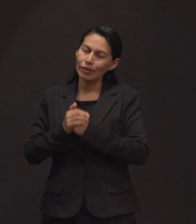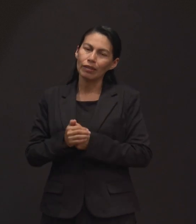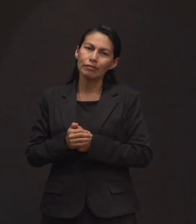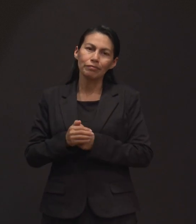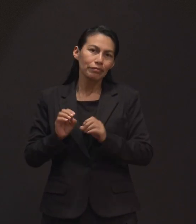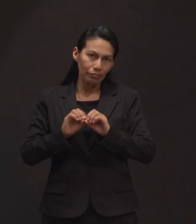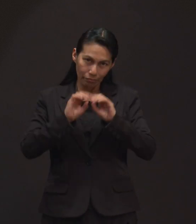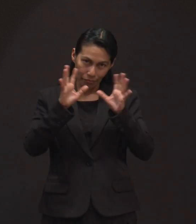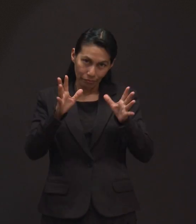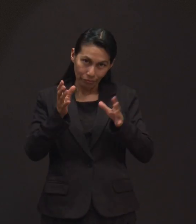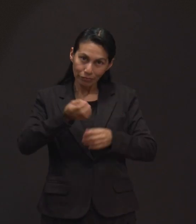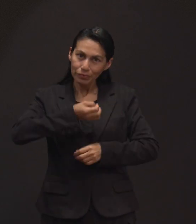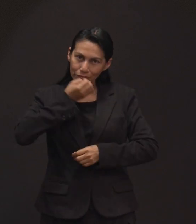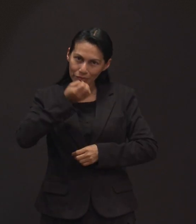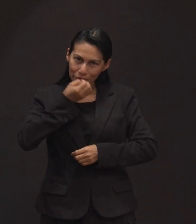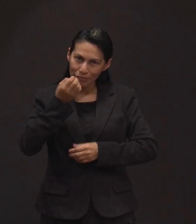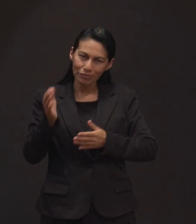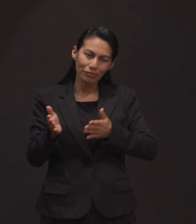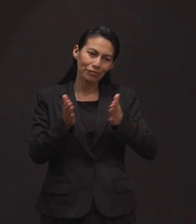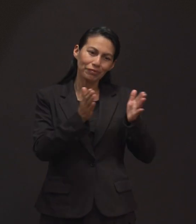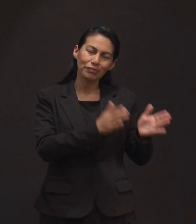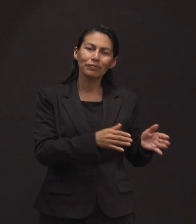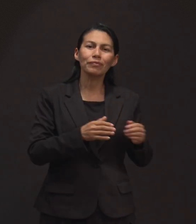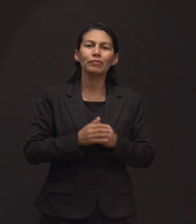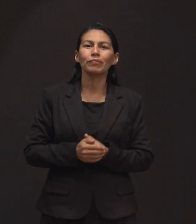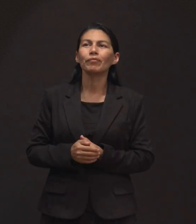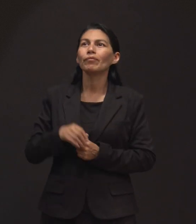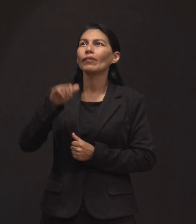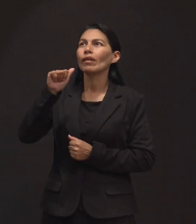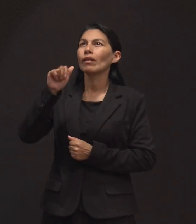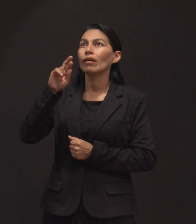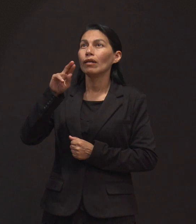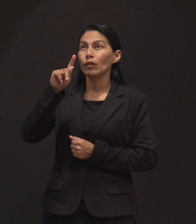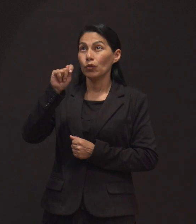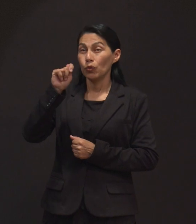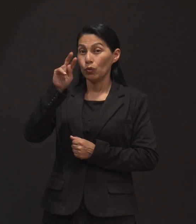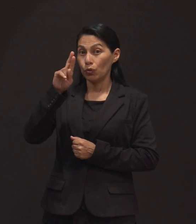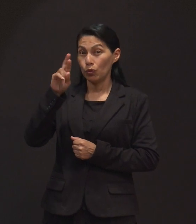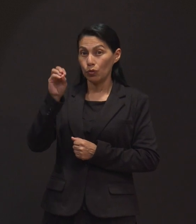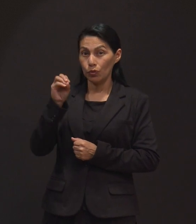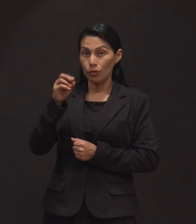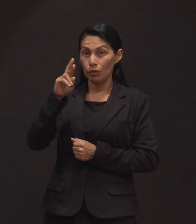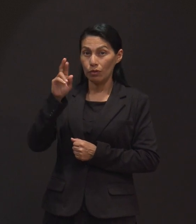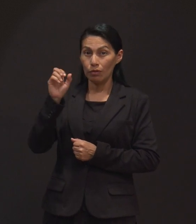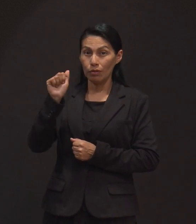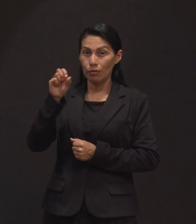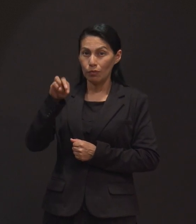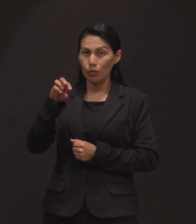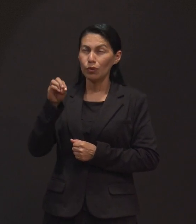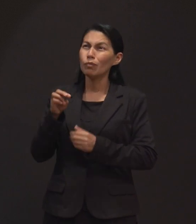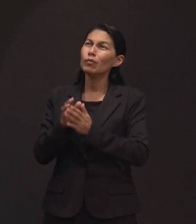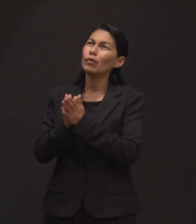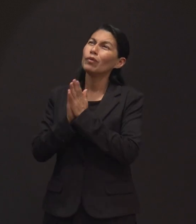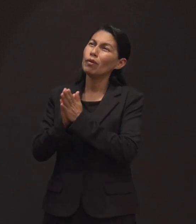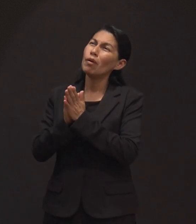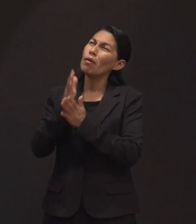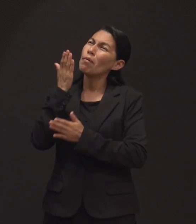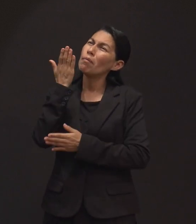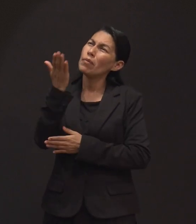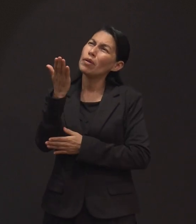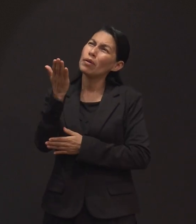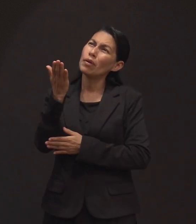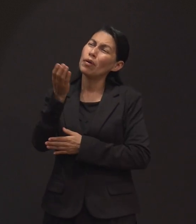a orar, María Teresa. Arturo Ramón, pido que oremos por la mamá de una amiga. Está